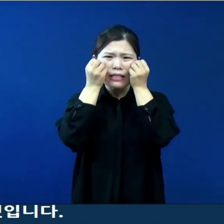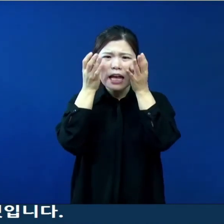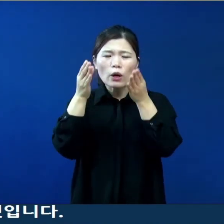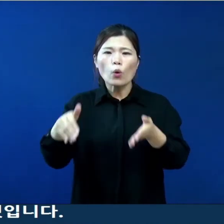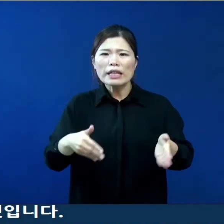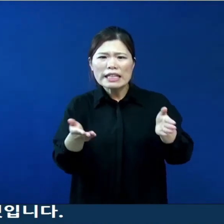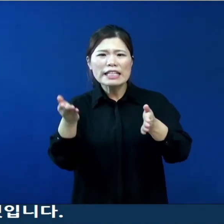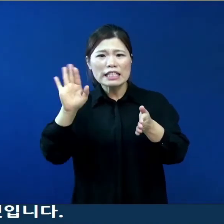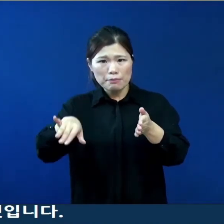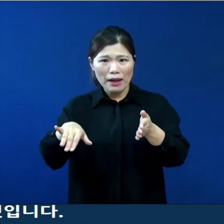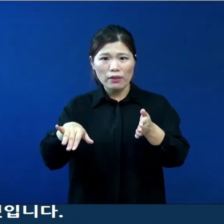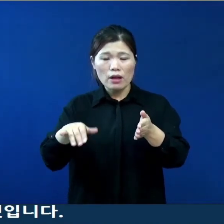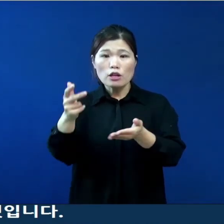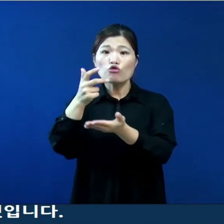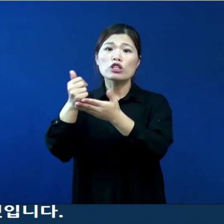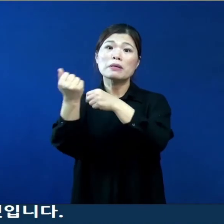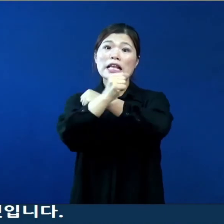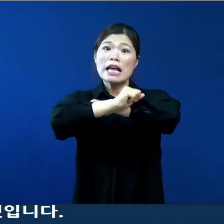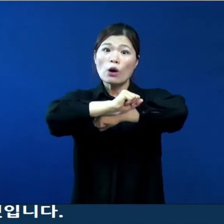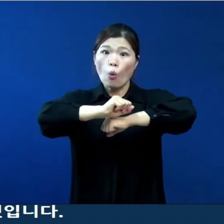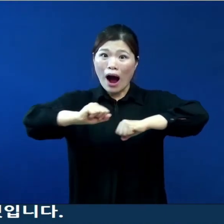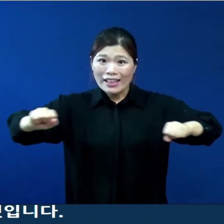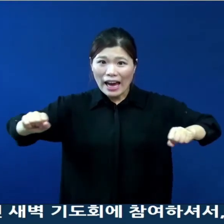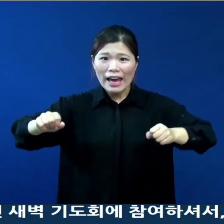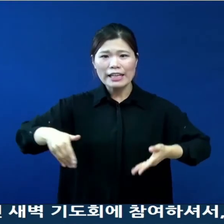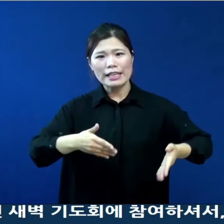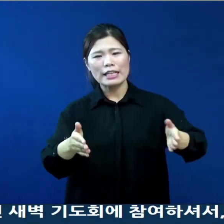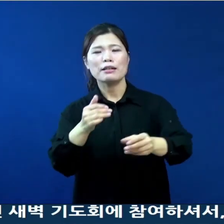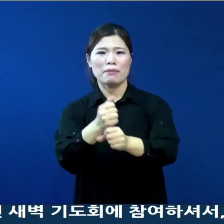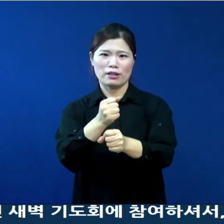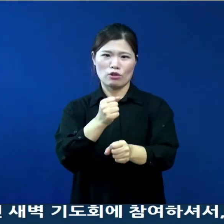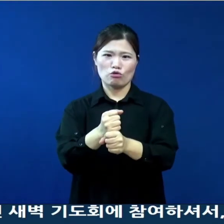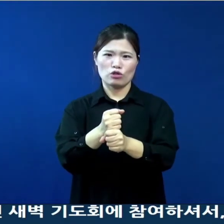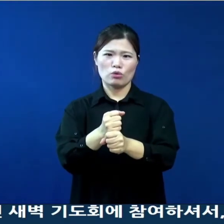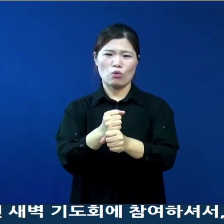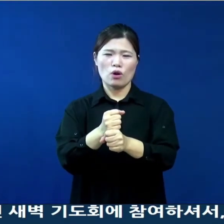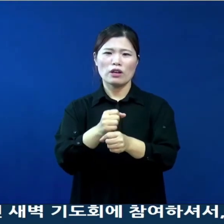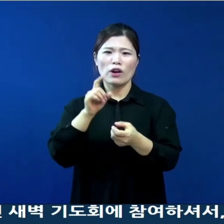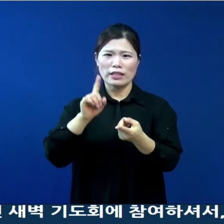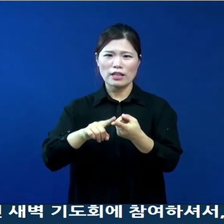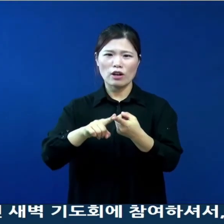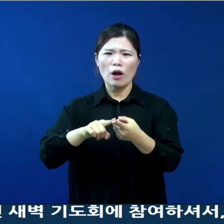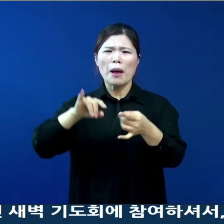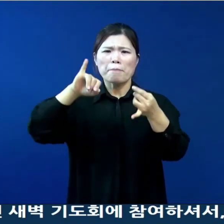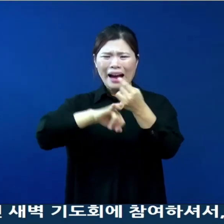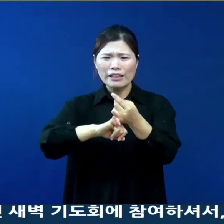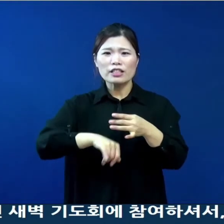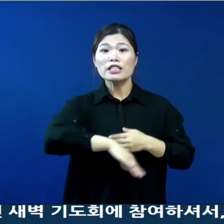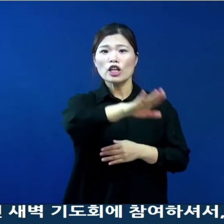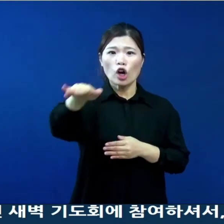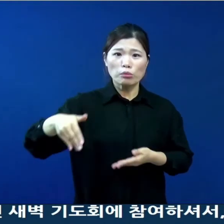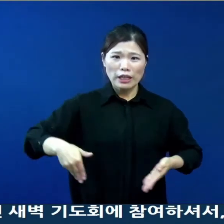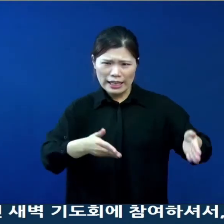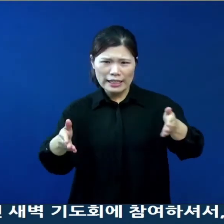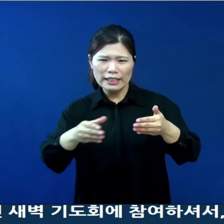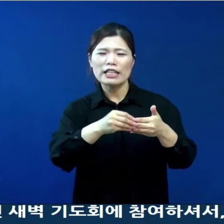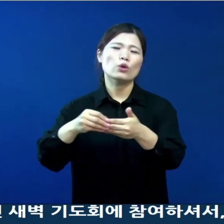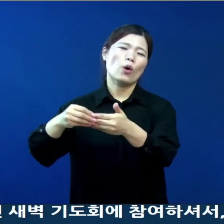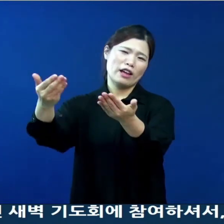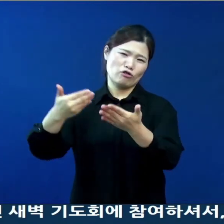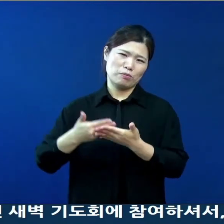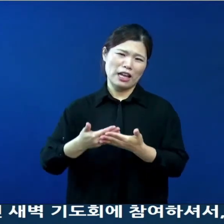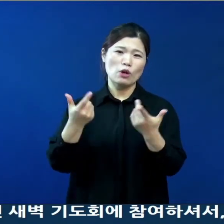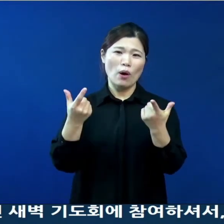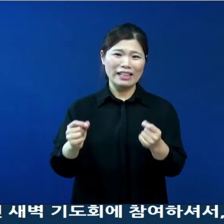내시고 사막의 강을 내시는 하나님께서 반드시 우리가 걸어가야 될 길을 알려주실 것입니다. 그런 삶을